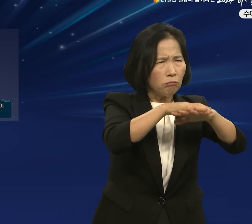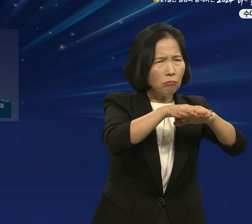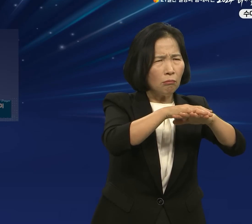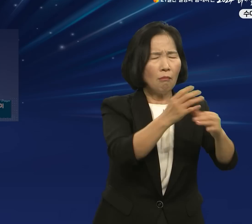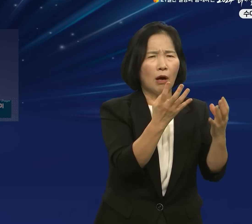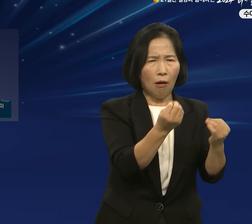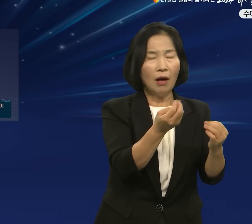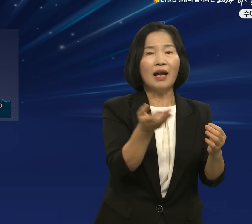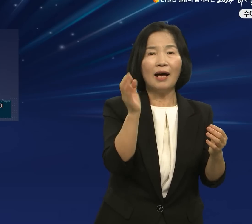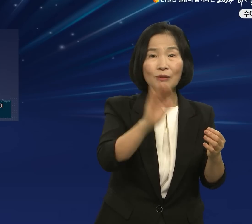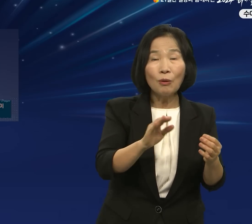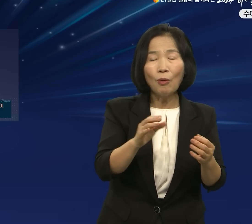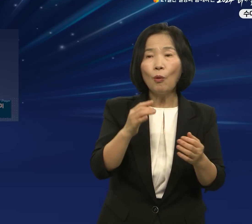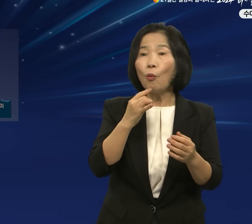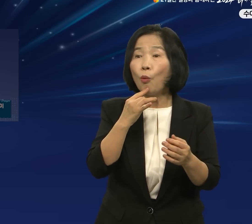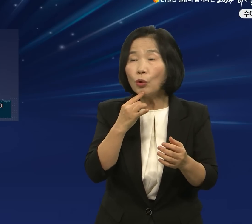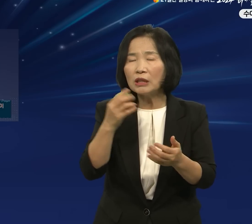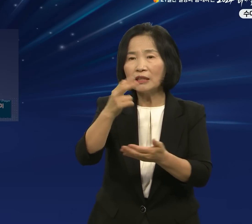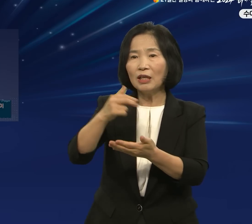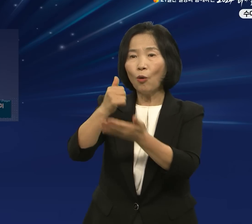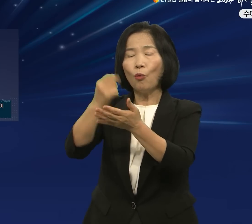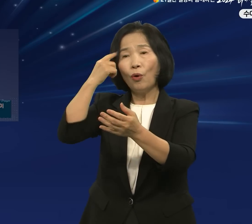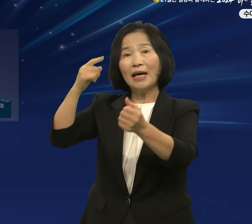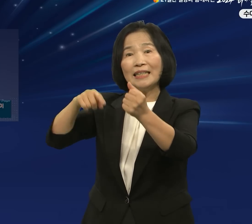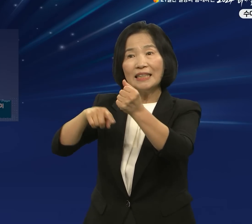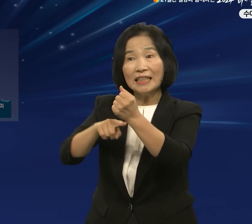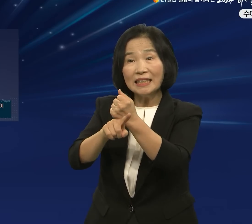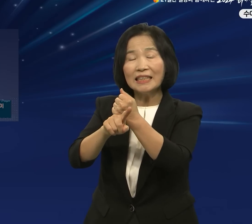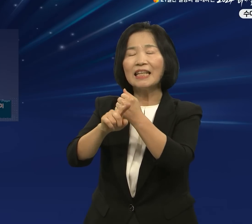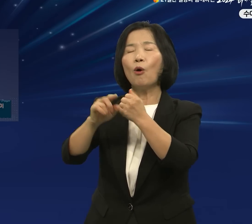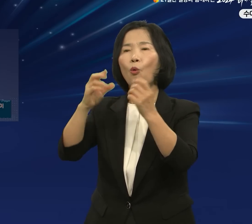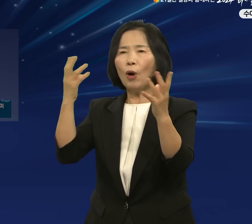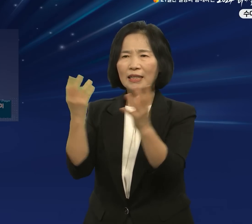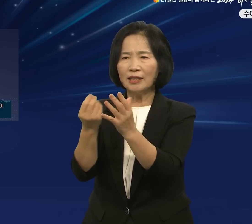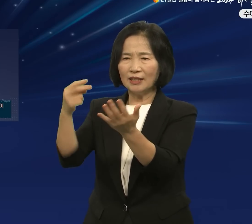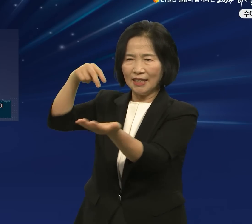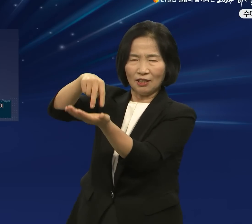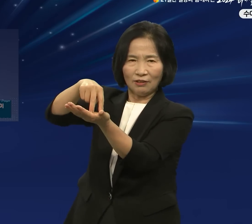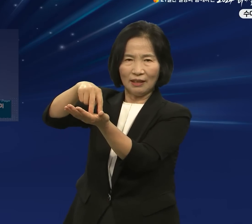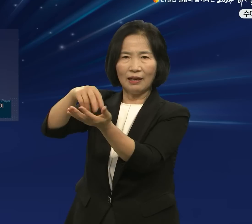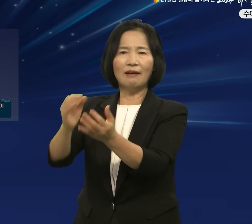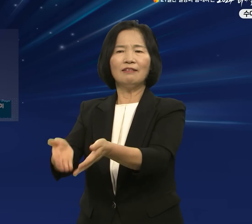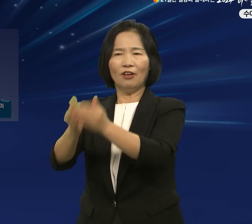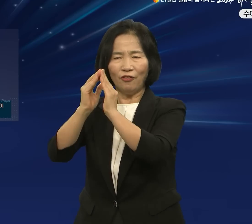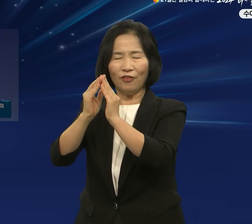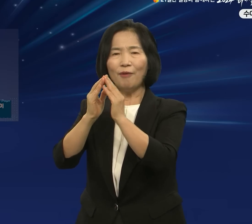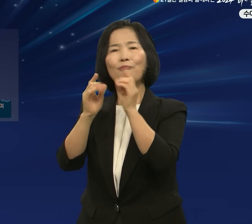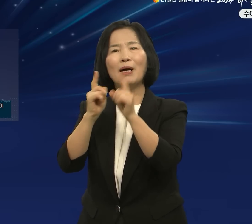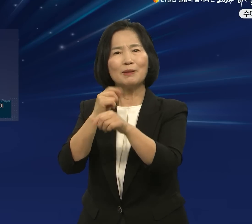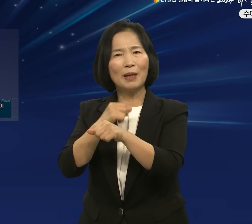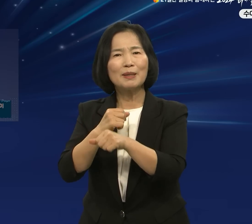오직 여호와의 뜻이 완전히 서리라 하셨습니다.